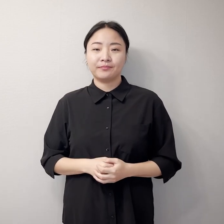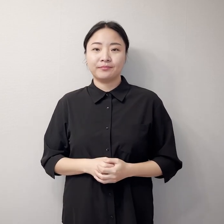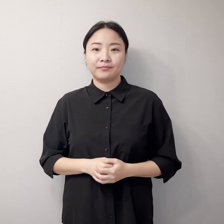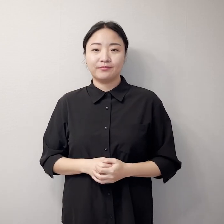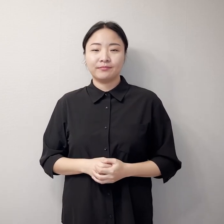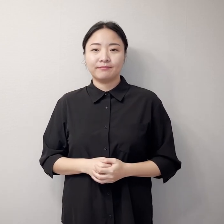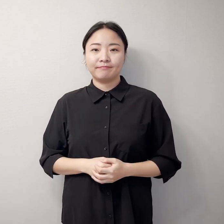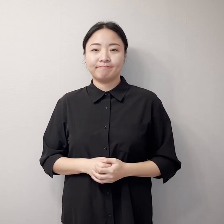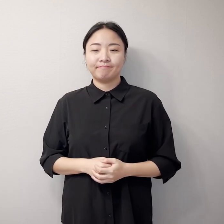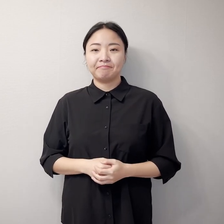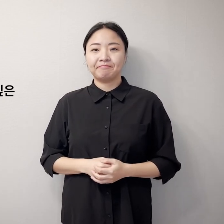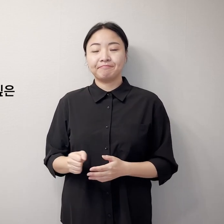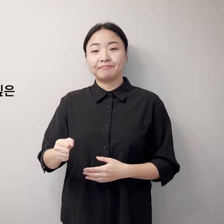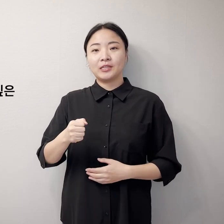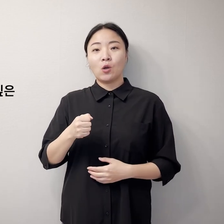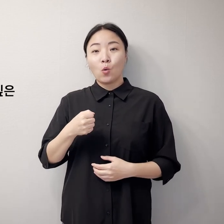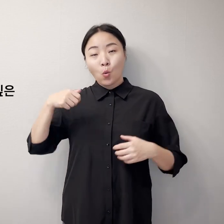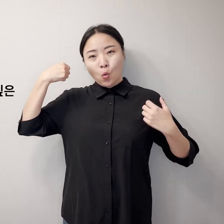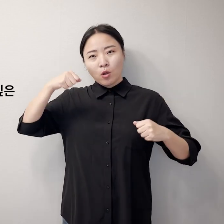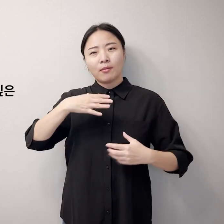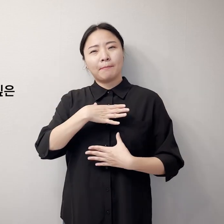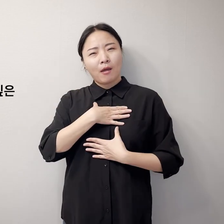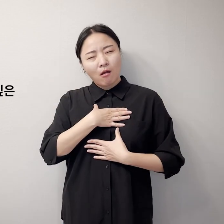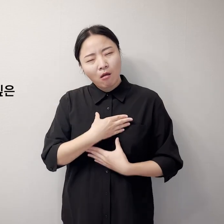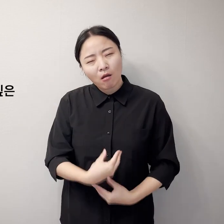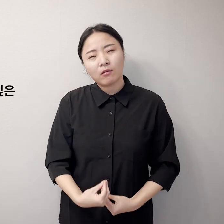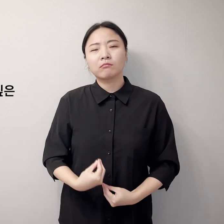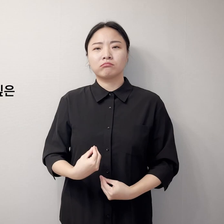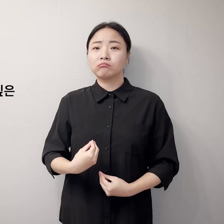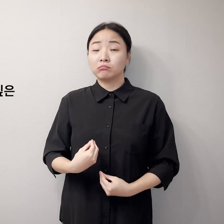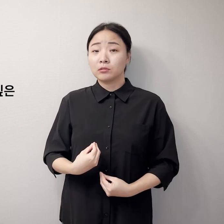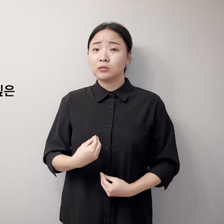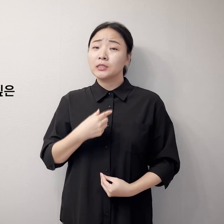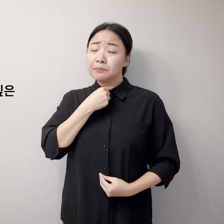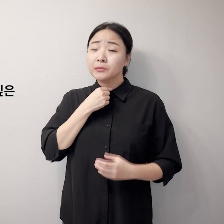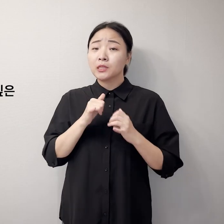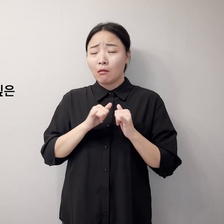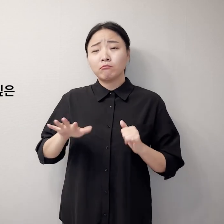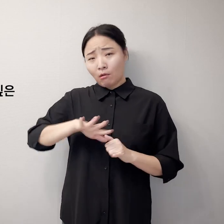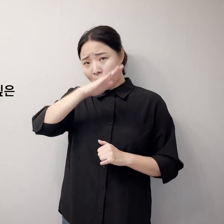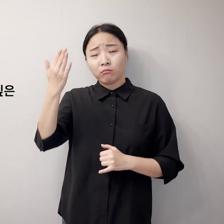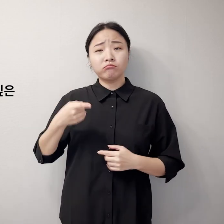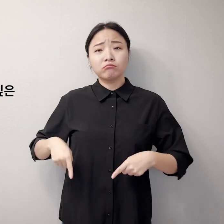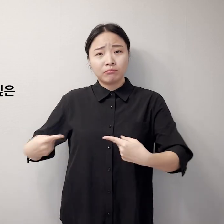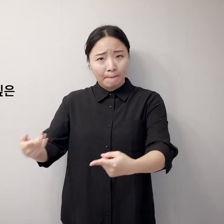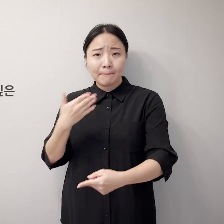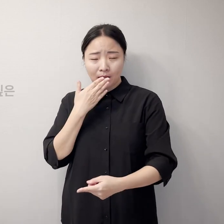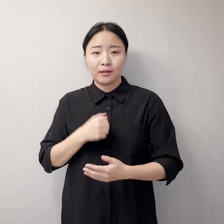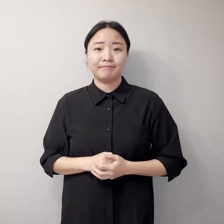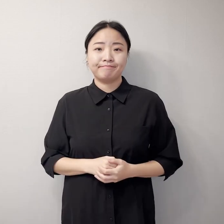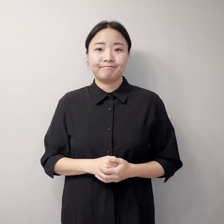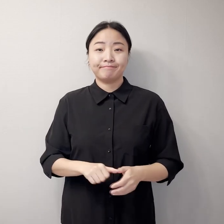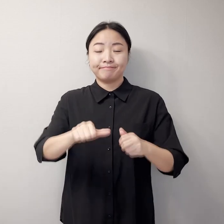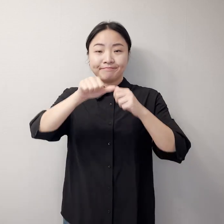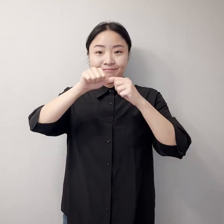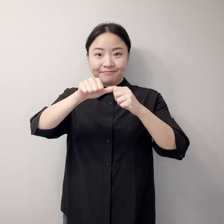안전하고 편안하게 공연을 즐기고 싶은 모두가 이용할 수 있습니다 5번,